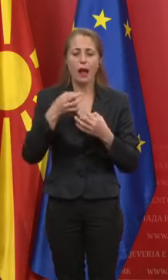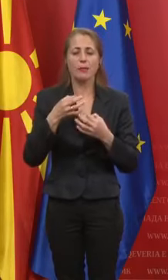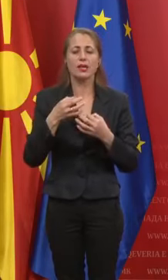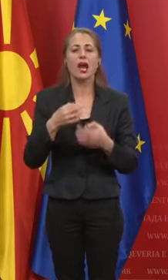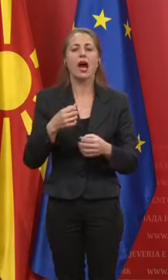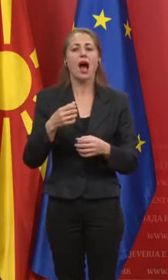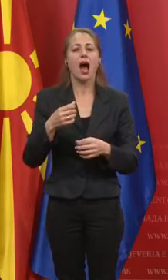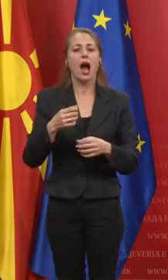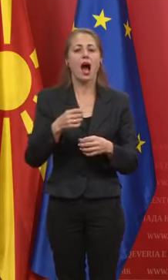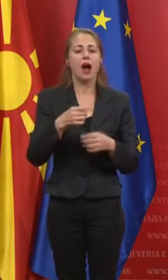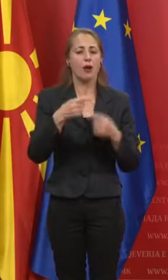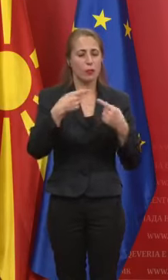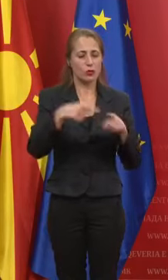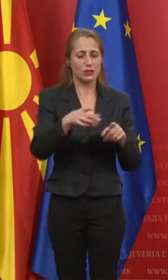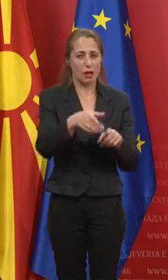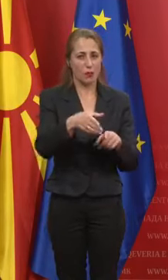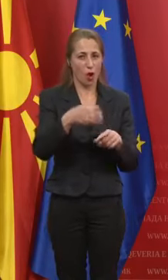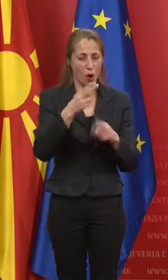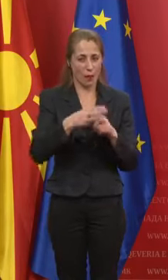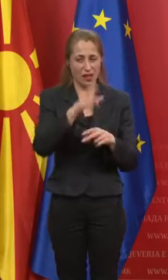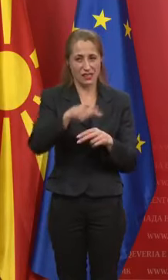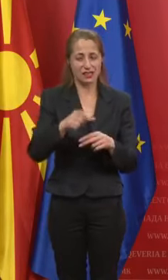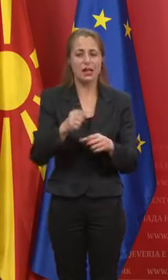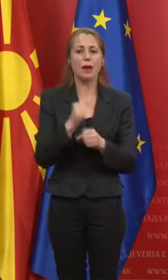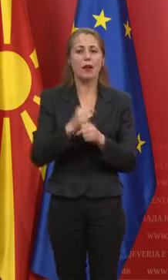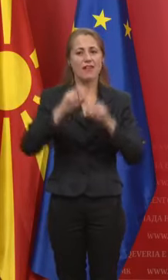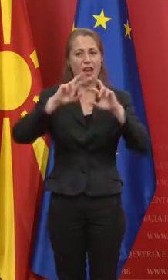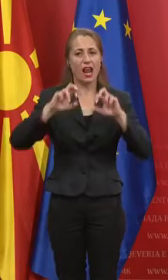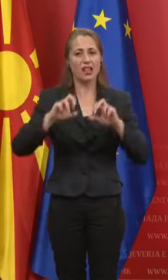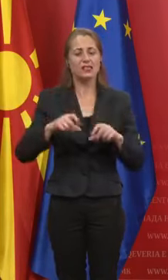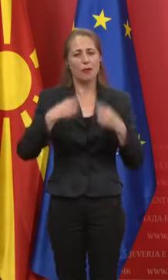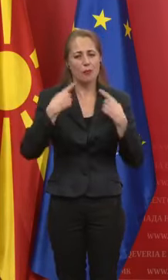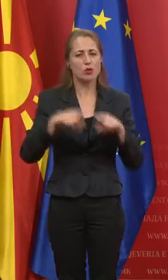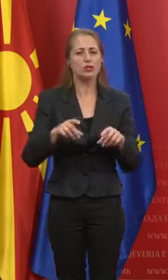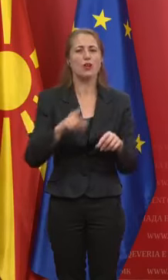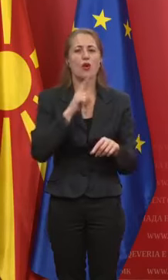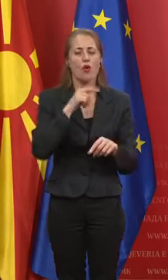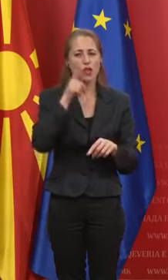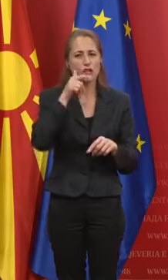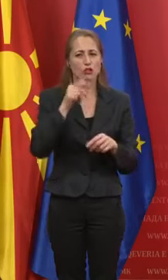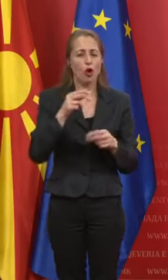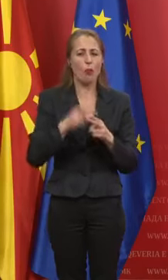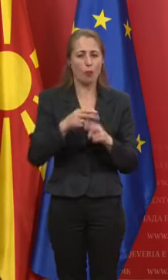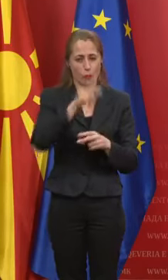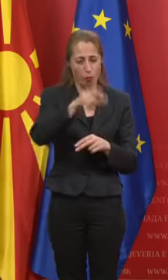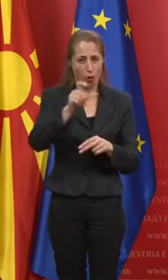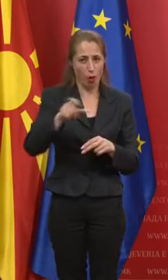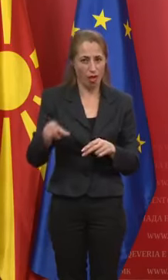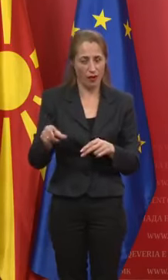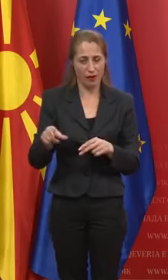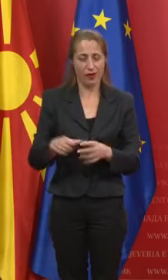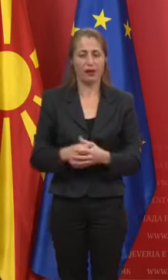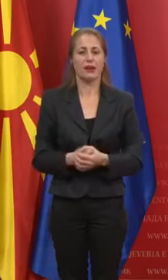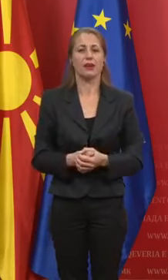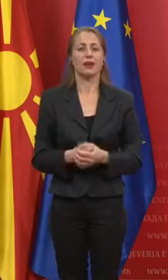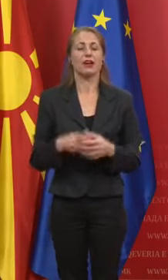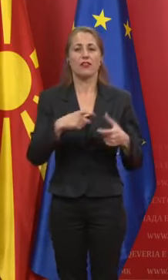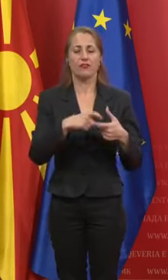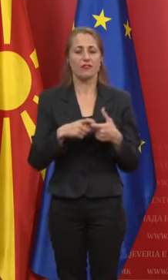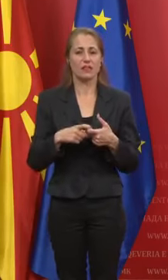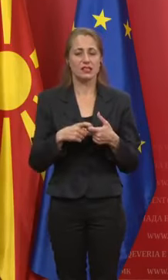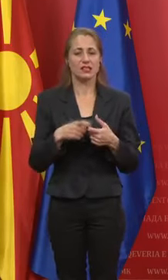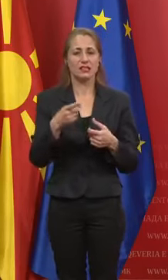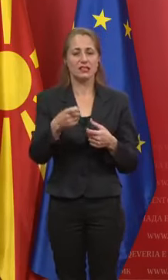анализи, секако посебно на најтешките форми на болеста заради